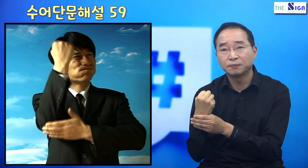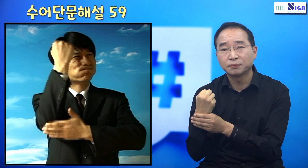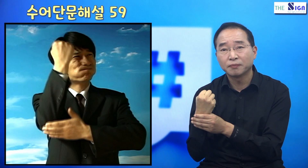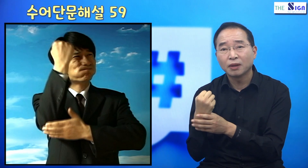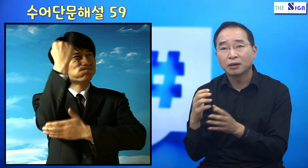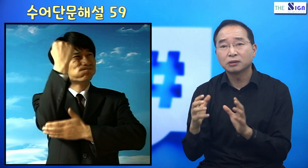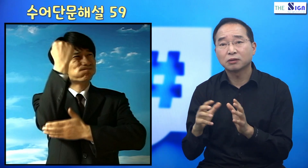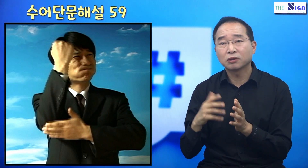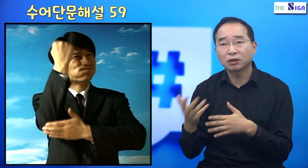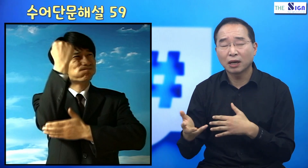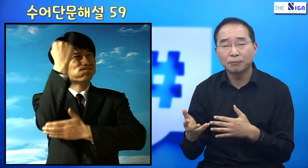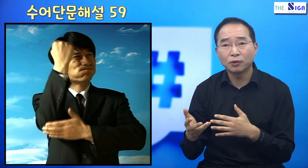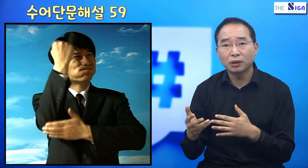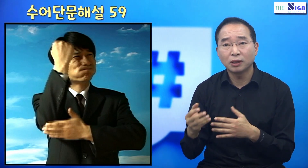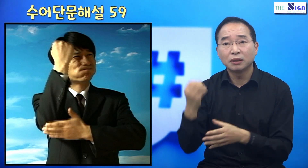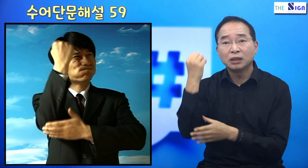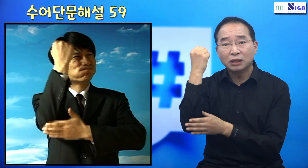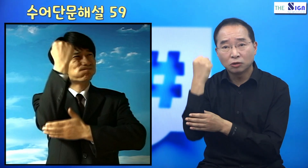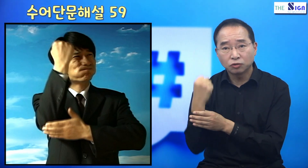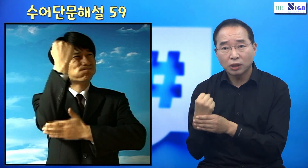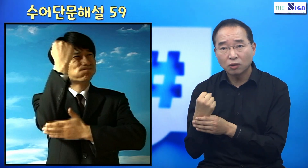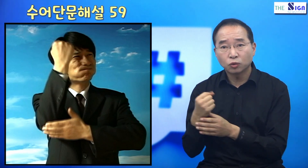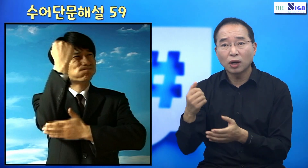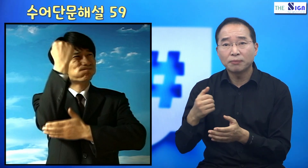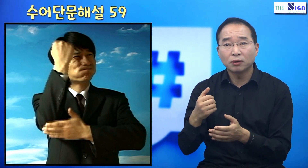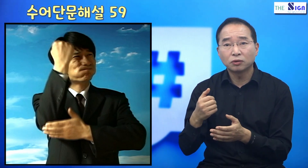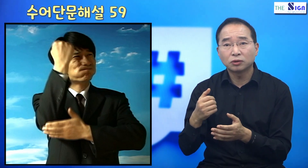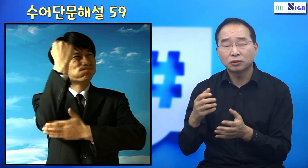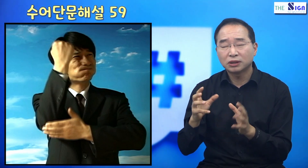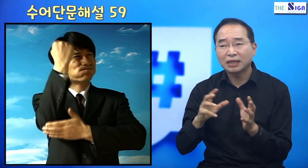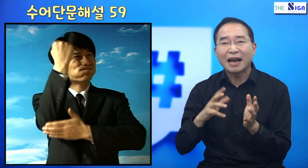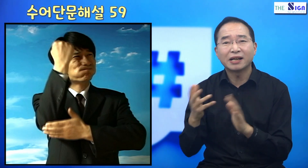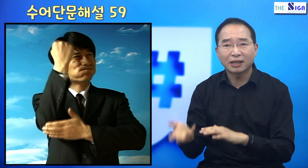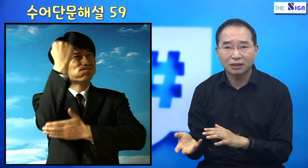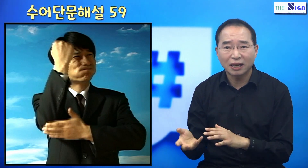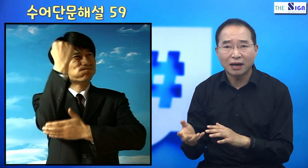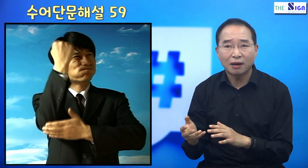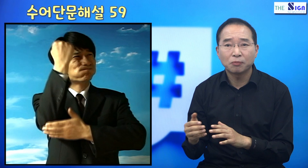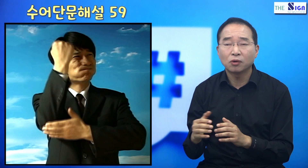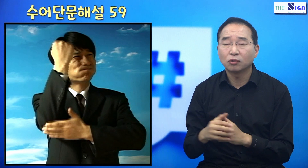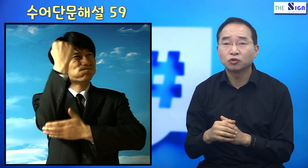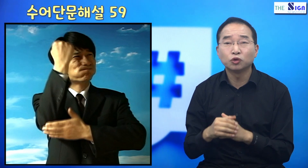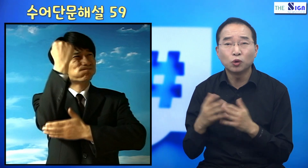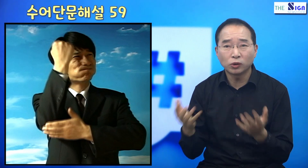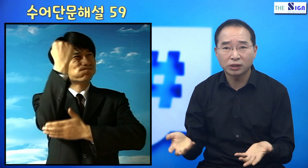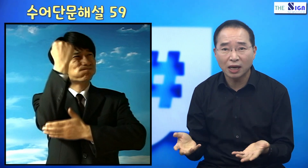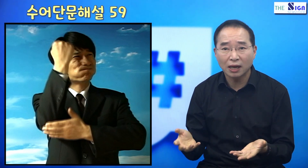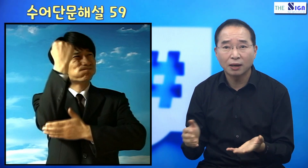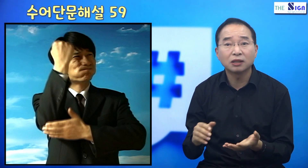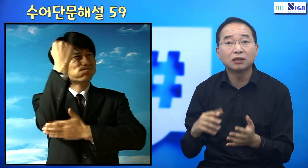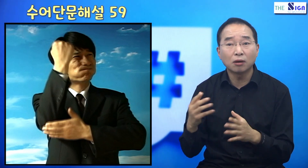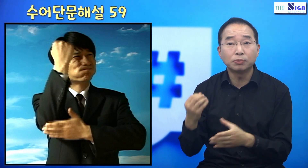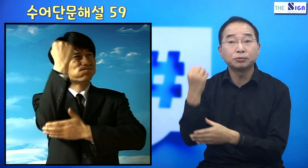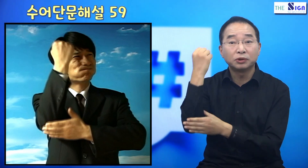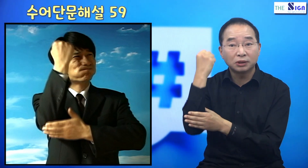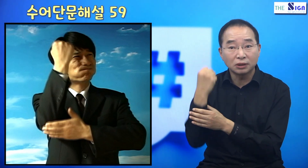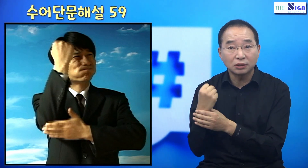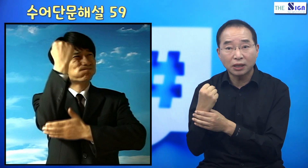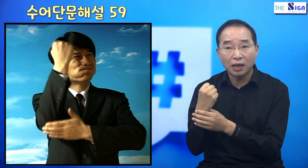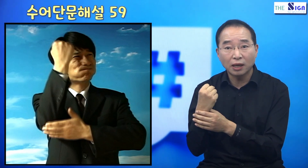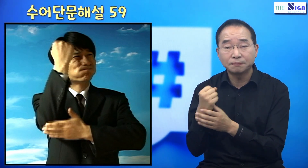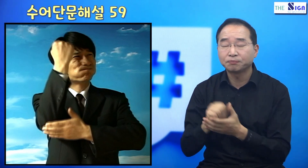썩은 거. 그래서 썩다라는 표현이 이것도 되고 또 한편으로 이제 낡았다, 뭐 중고차 그런